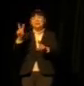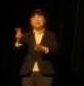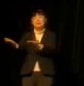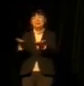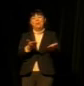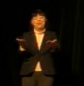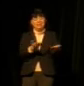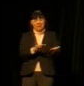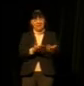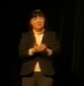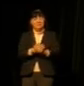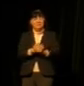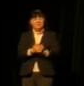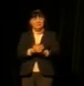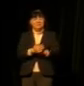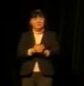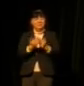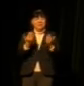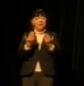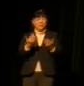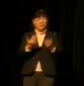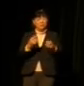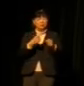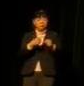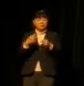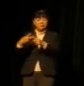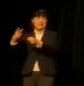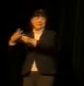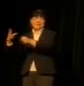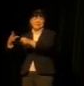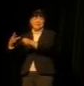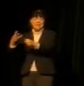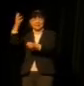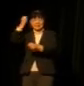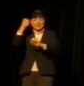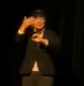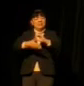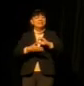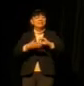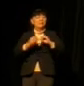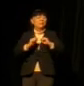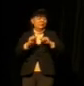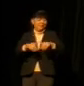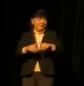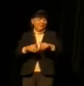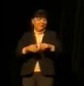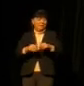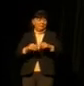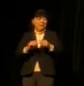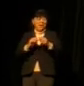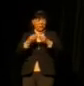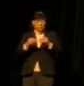で、各学年ごと、各学校の学年ごとね、式年写真撮ったんですけども、精密機械なので、2メーター離れ